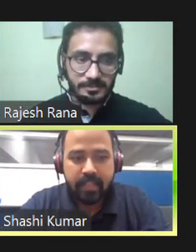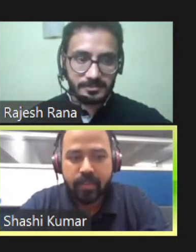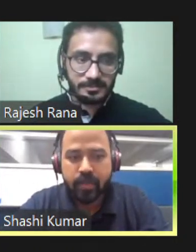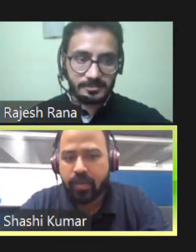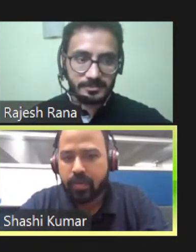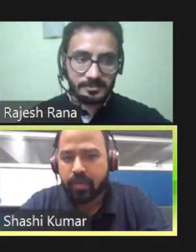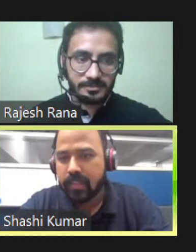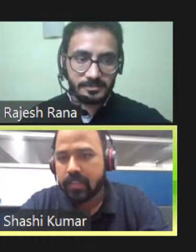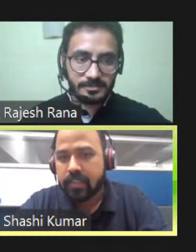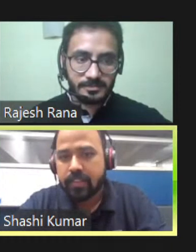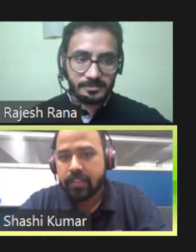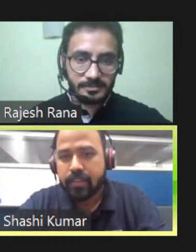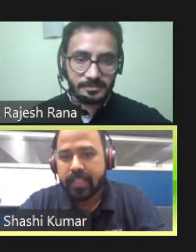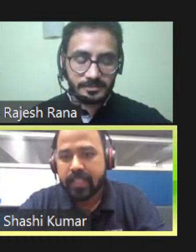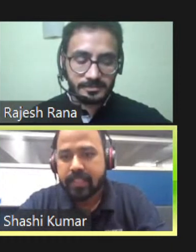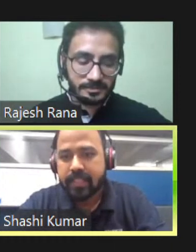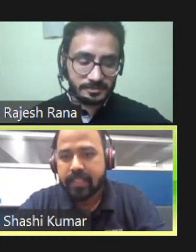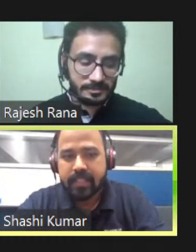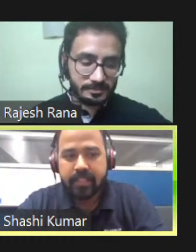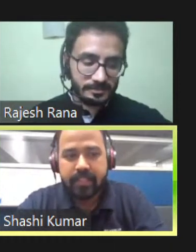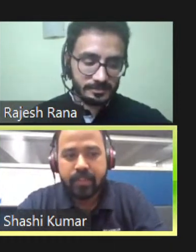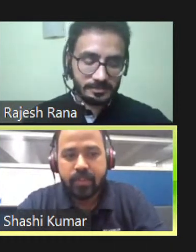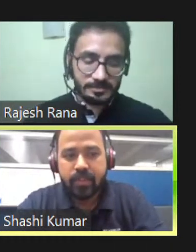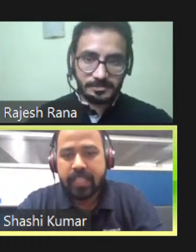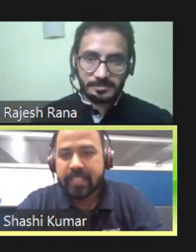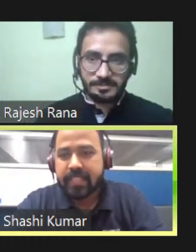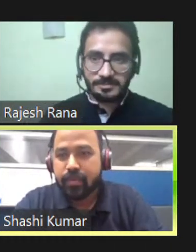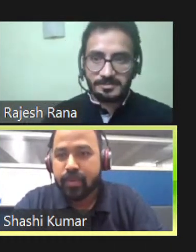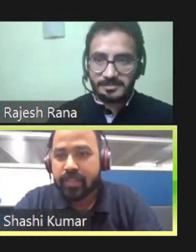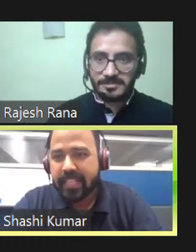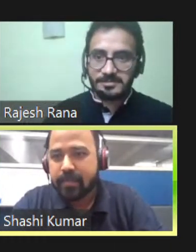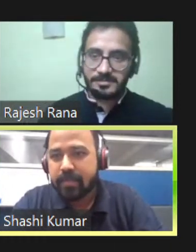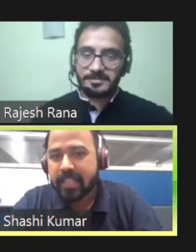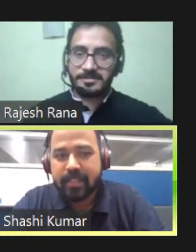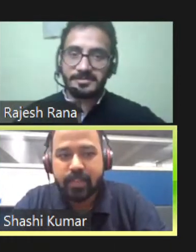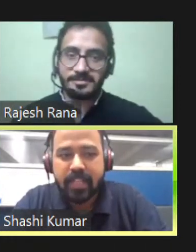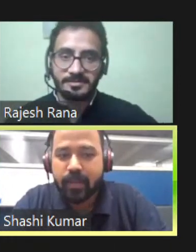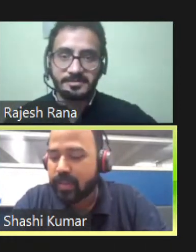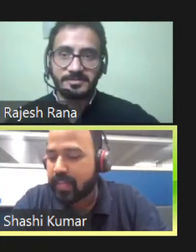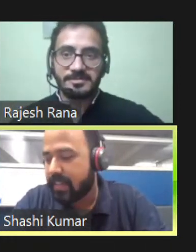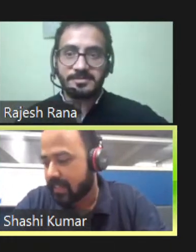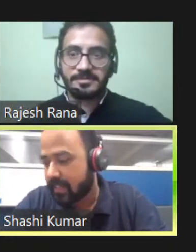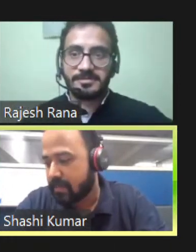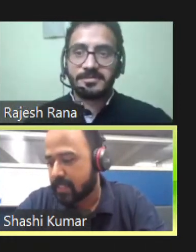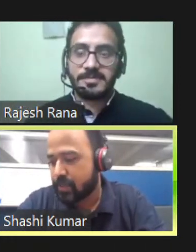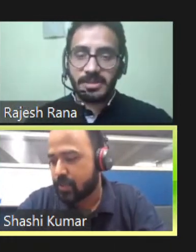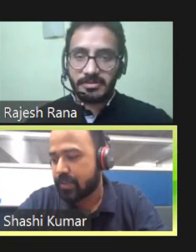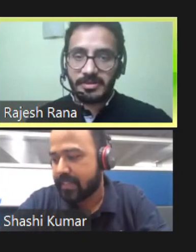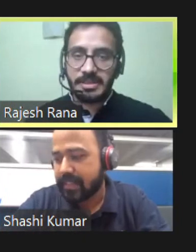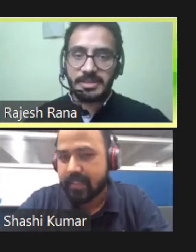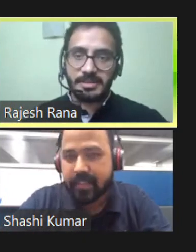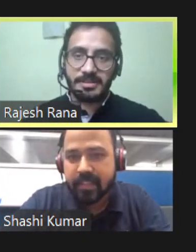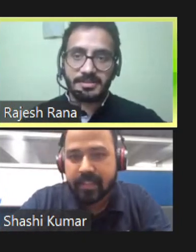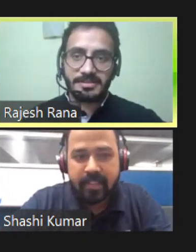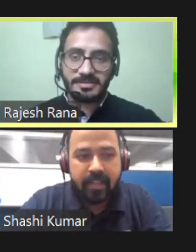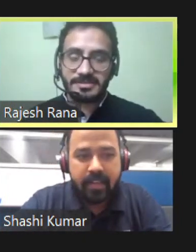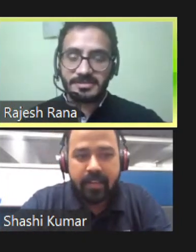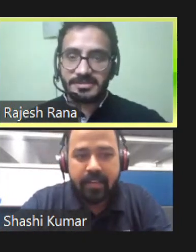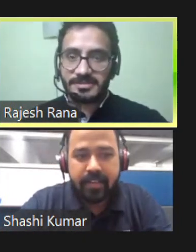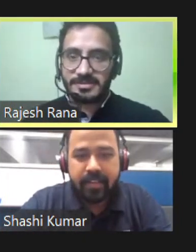ये गाना सुना होगा। सो लेट्स हियर दिस सॉन्ग एंड सी कि वो साइंस में कैसे उस गाने को कन्वे करते हैं, मैसेज को, राइट।